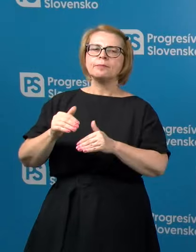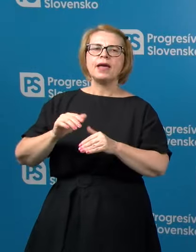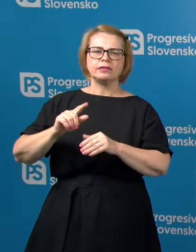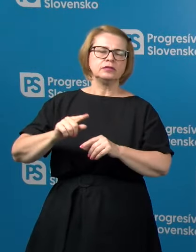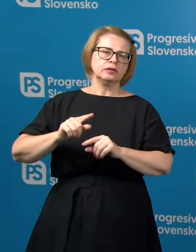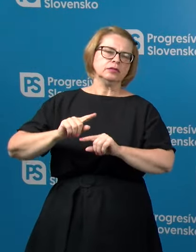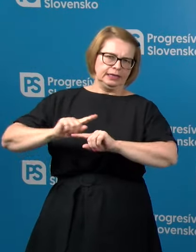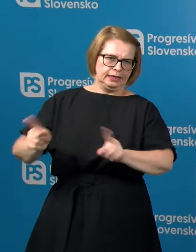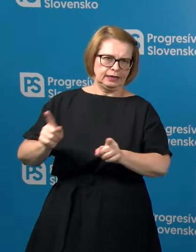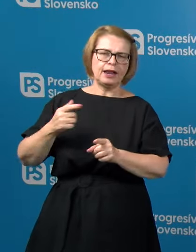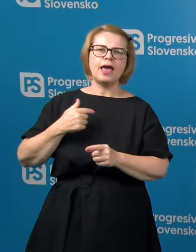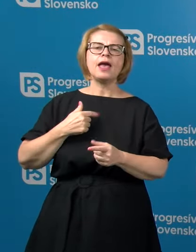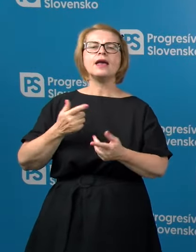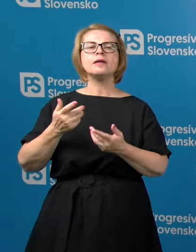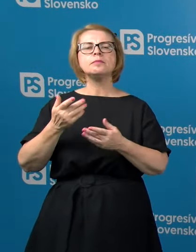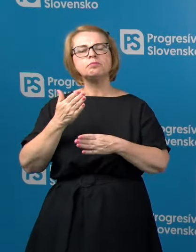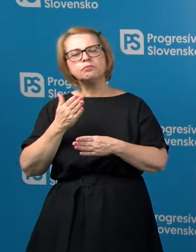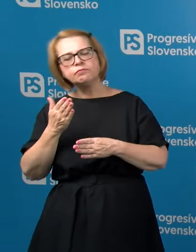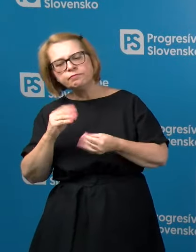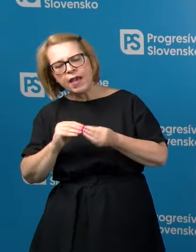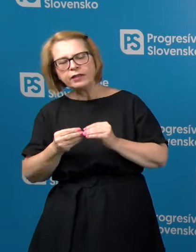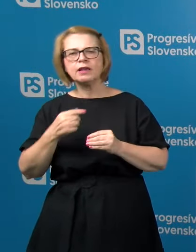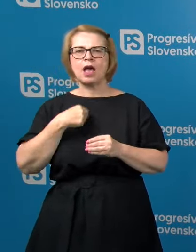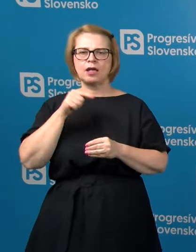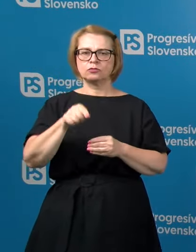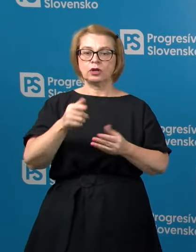k dispozícii,